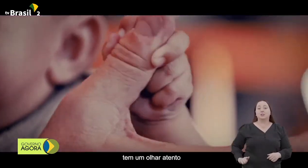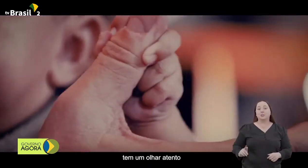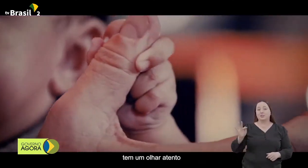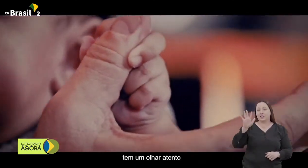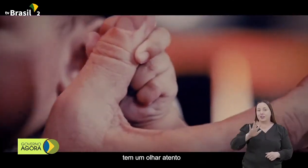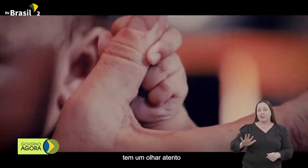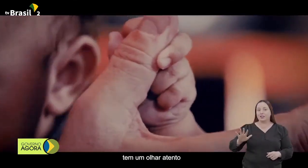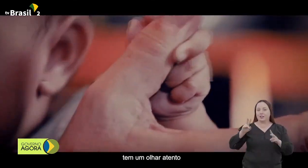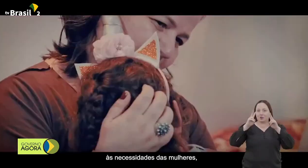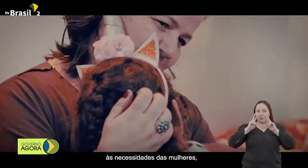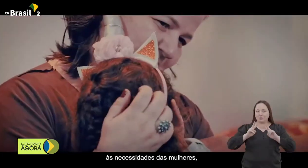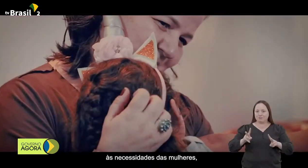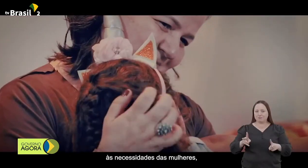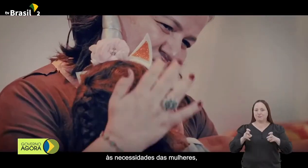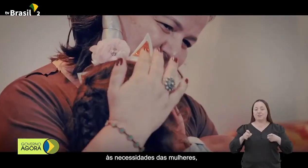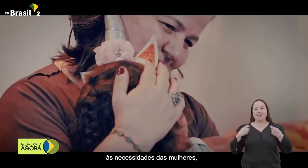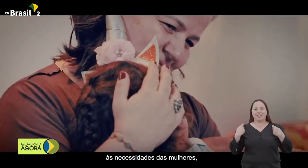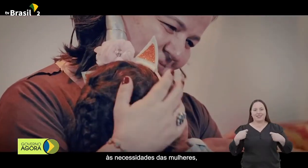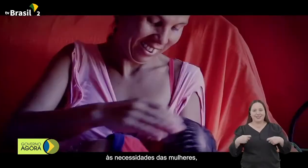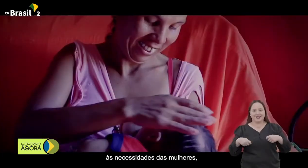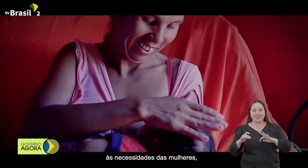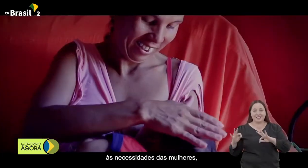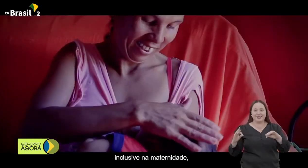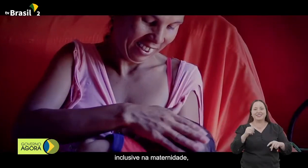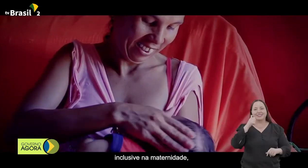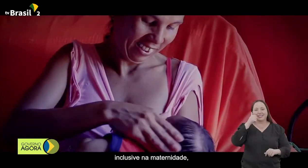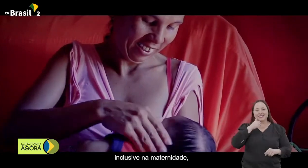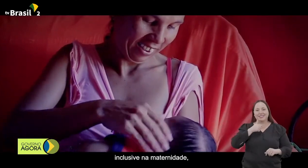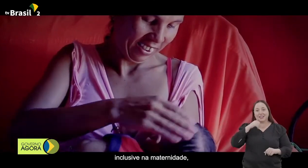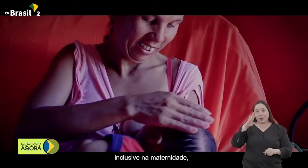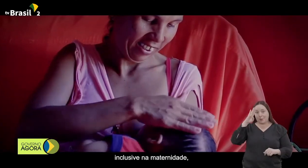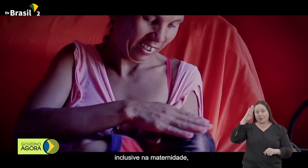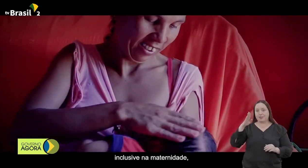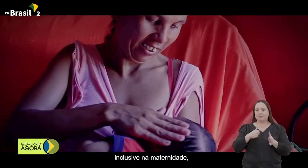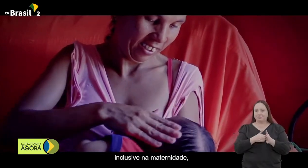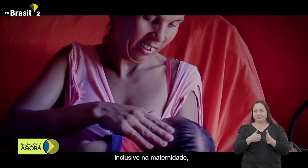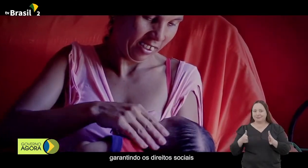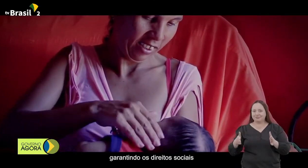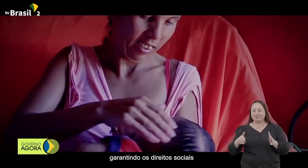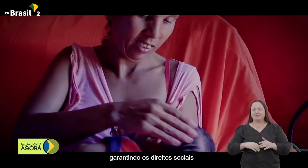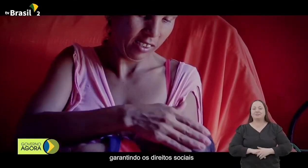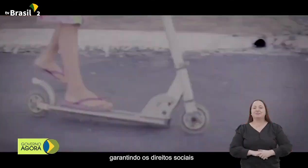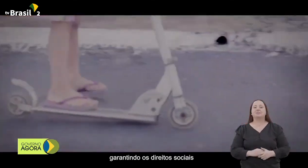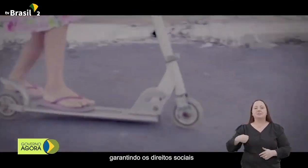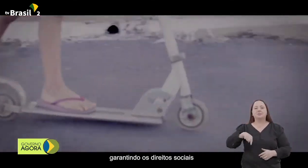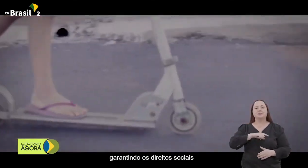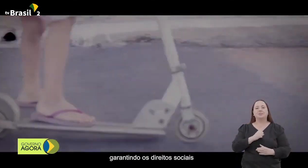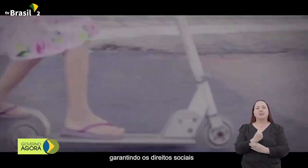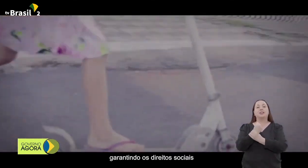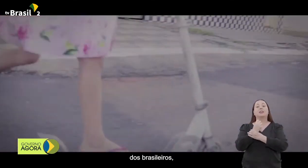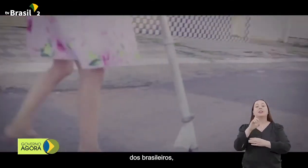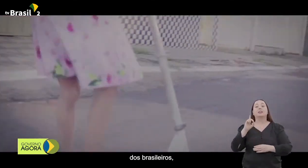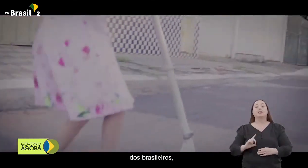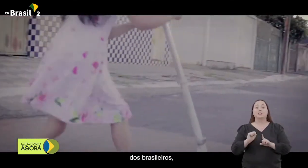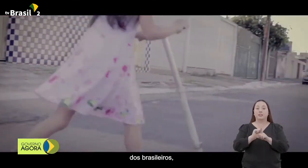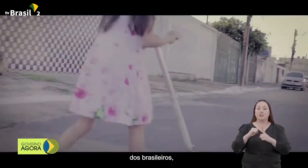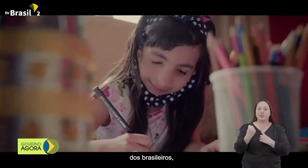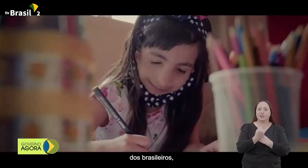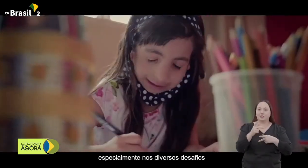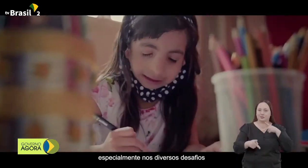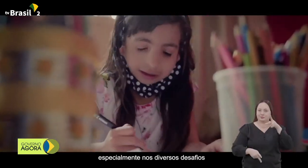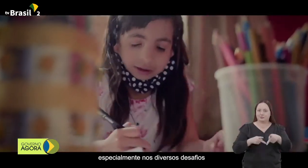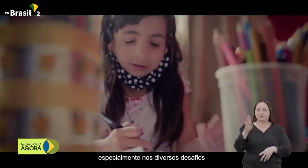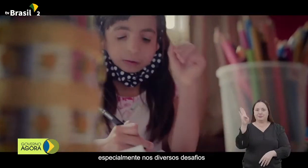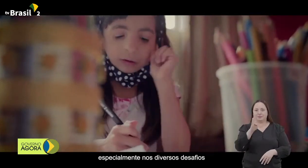governo federal tem um olhar atento às necessidades das mulheres inclusive na maternidade garantia dos direitos sociais dos